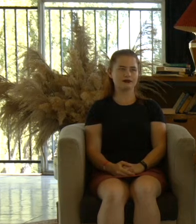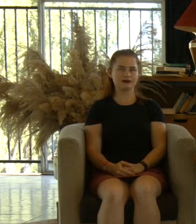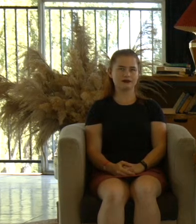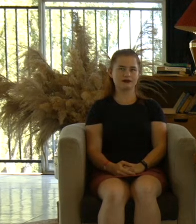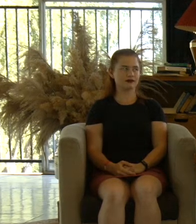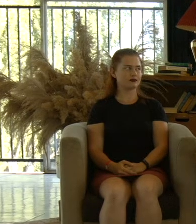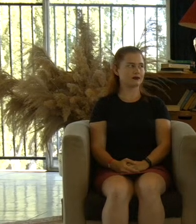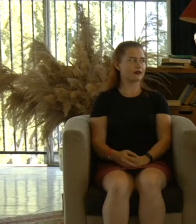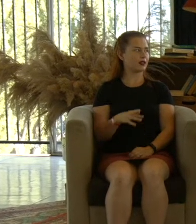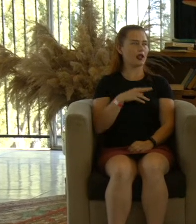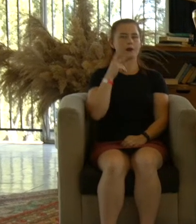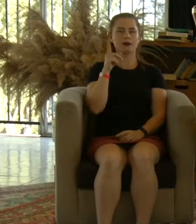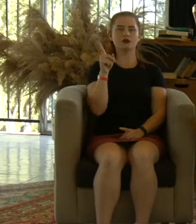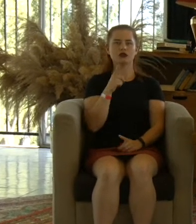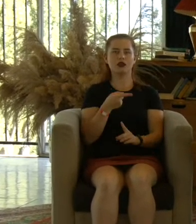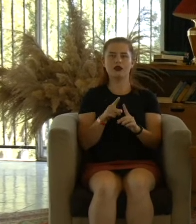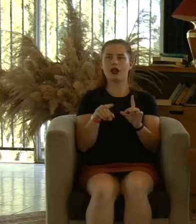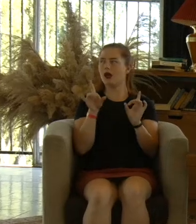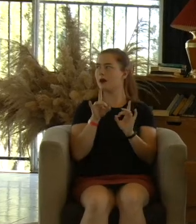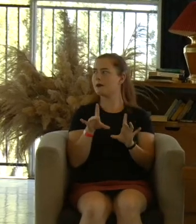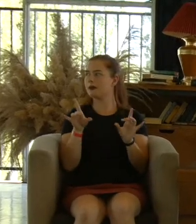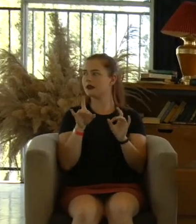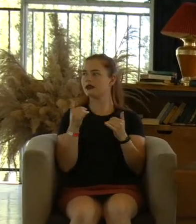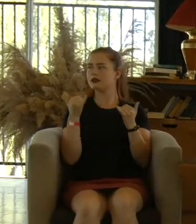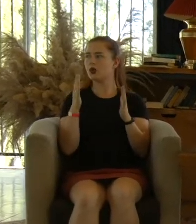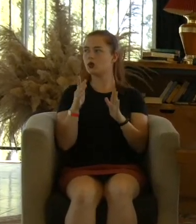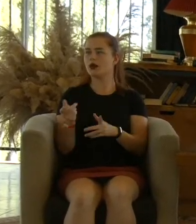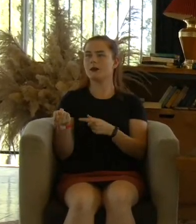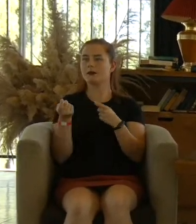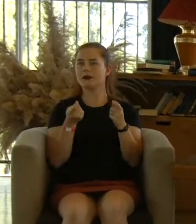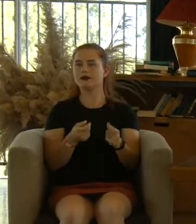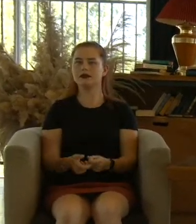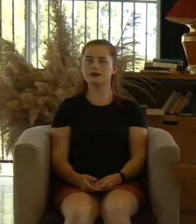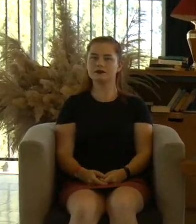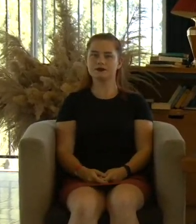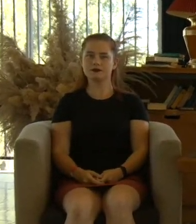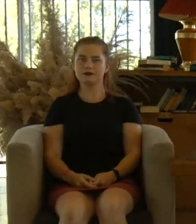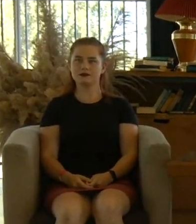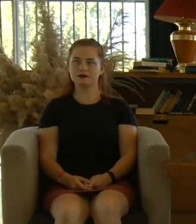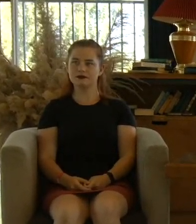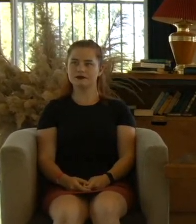там за описание, поскольку их сегодня только привезли.